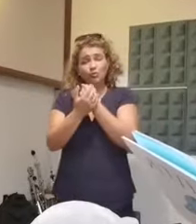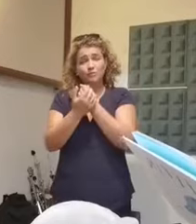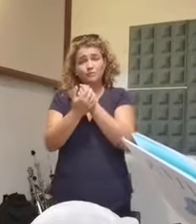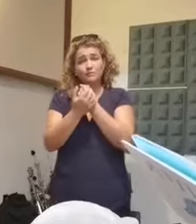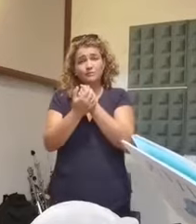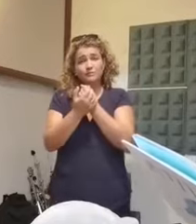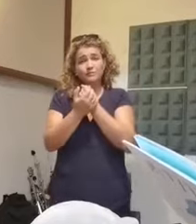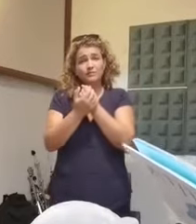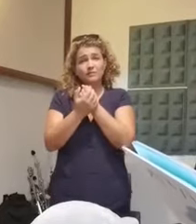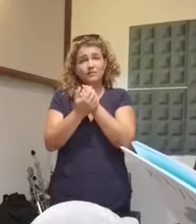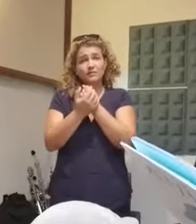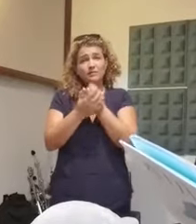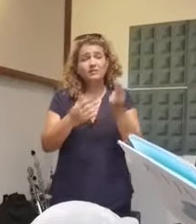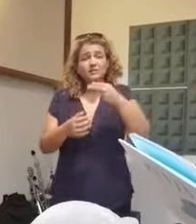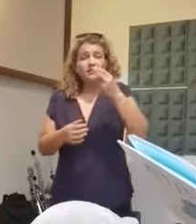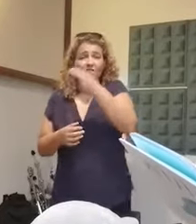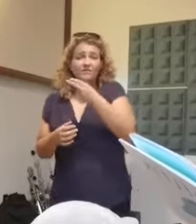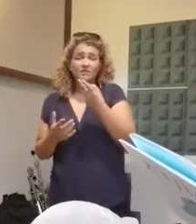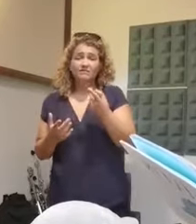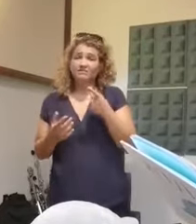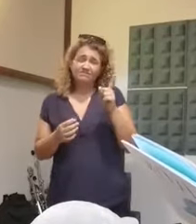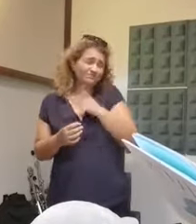Hacía tiempo que para él nada tenía sentido,